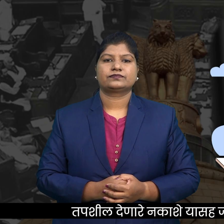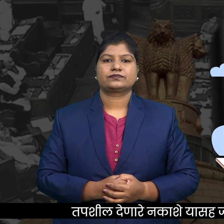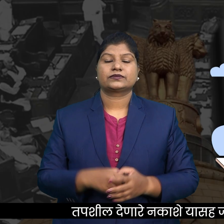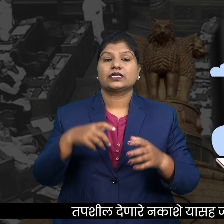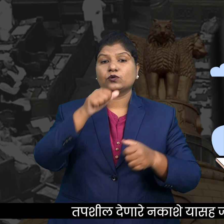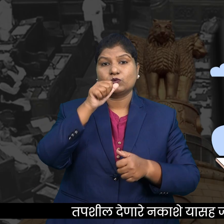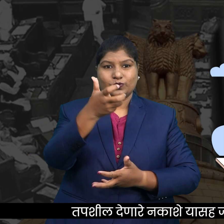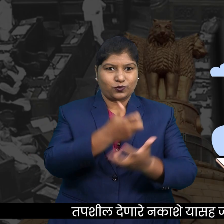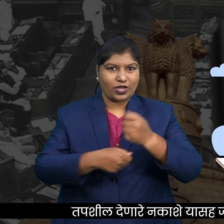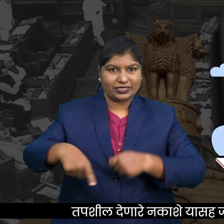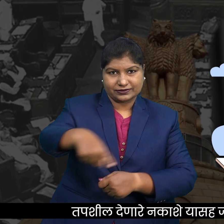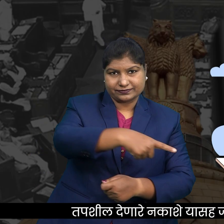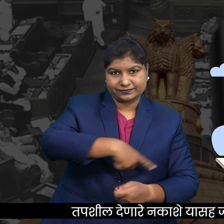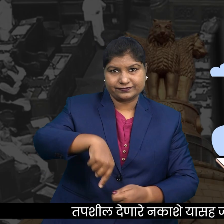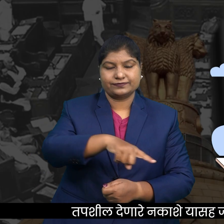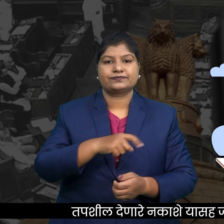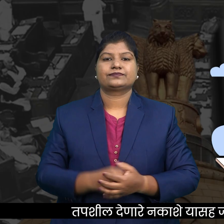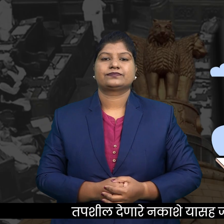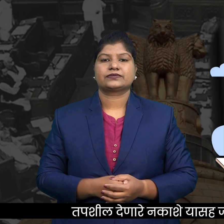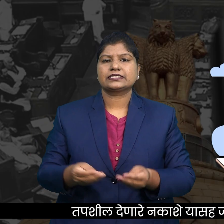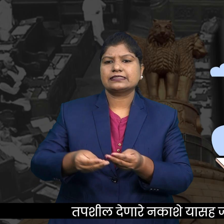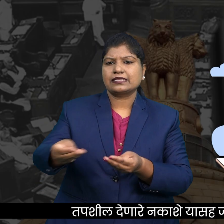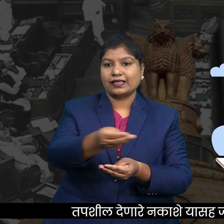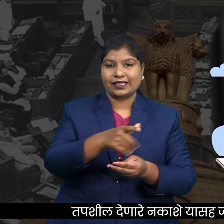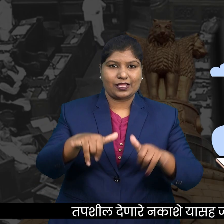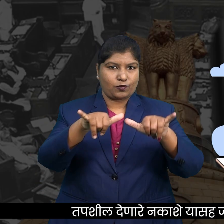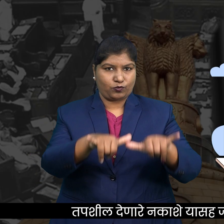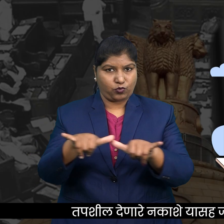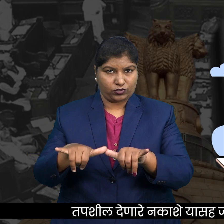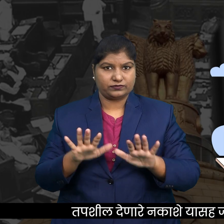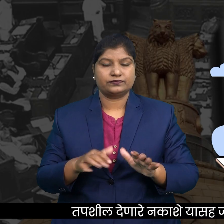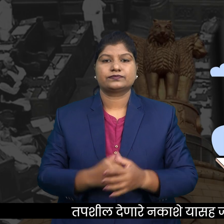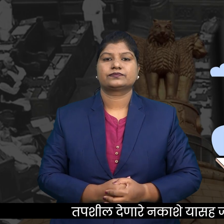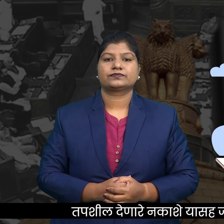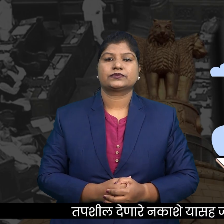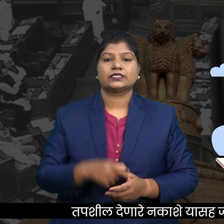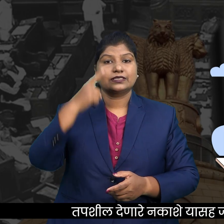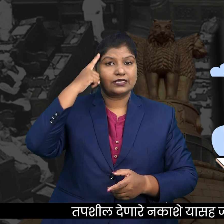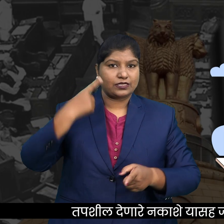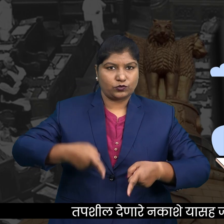नकाशे यासह जमिनीच्या नोंदी व्यवस्थापित करतात.